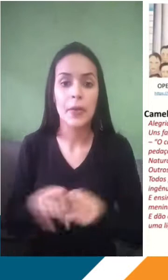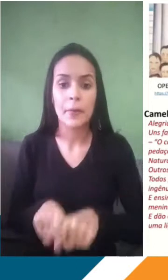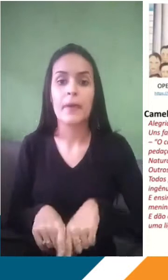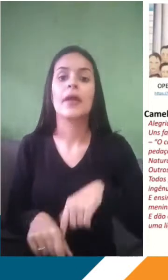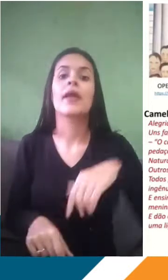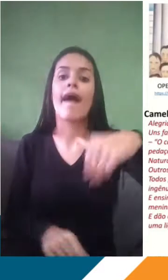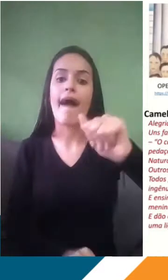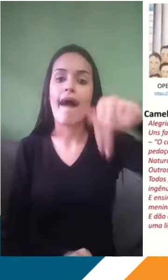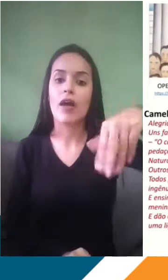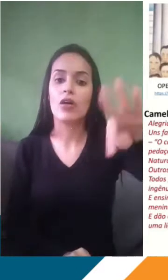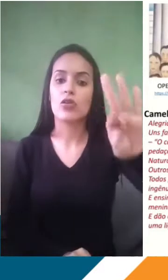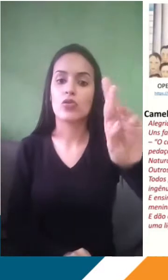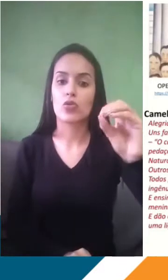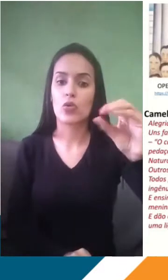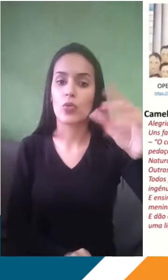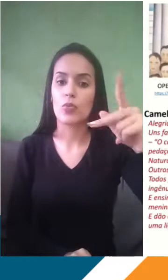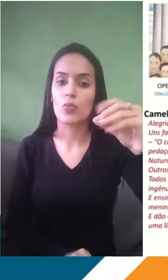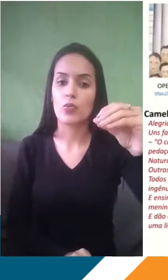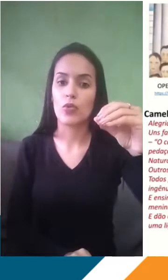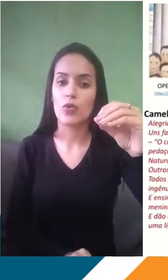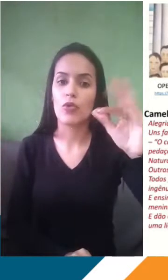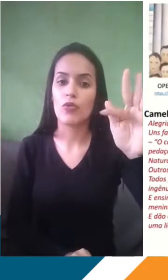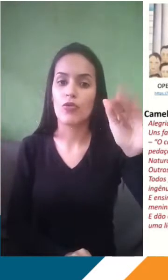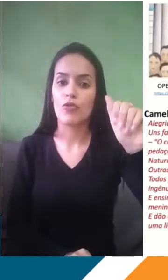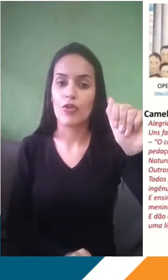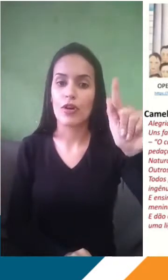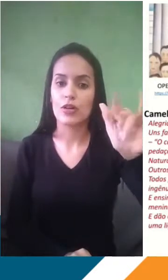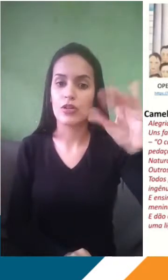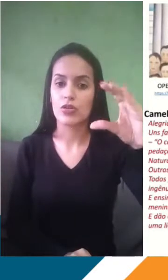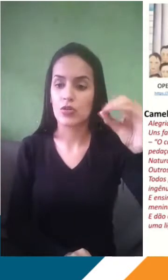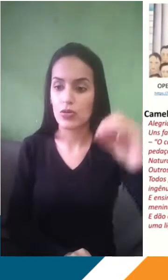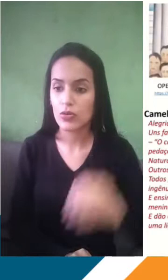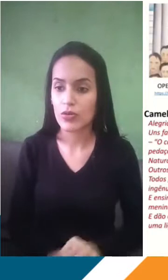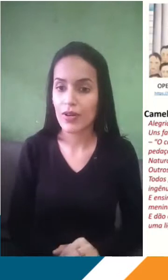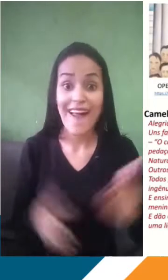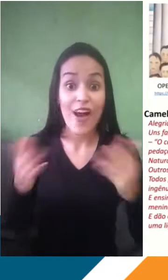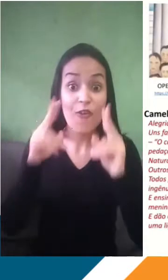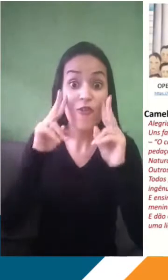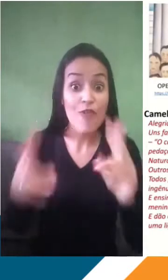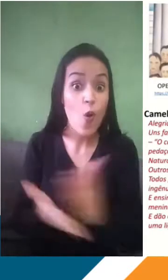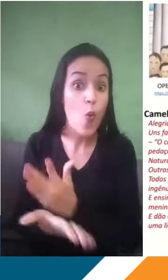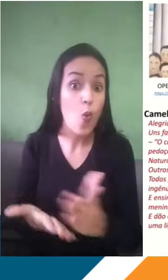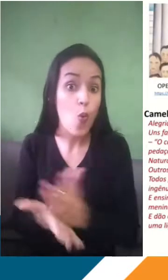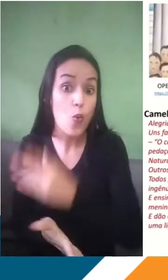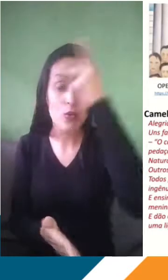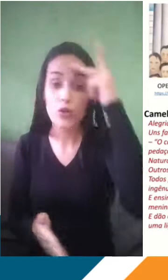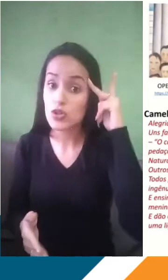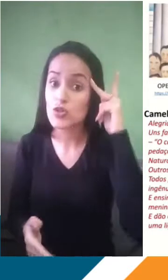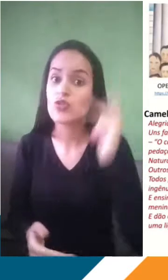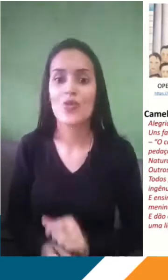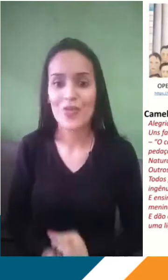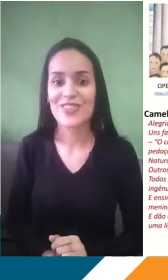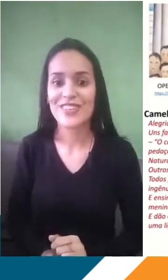de alguns artistas que participaram de alguma forma da Semana de 22. O primeiro quadro é Operários de Tarsila do